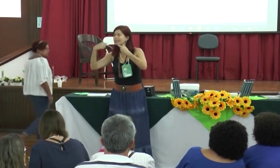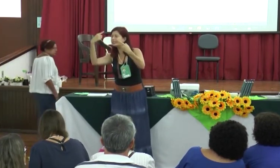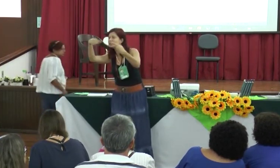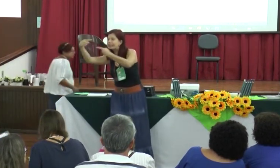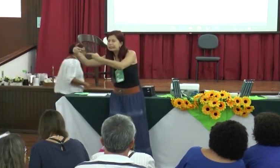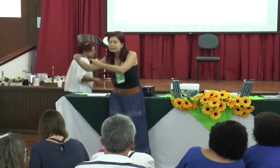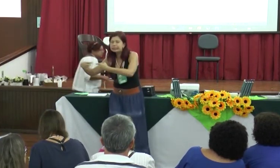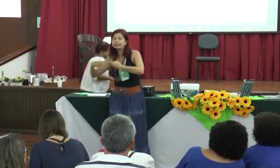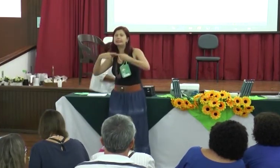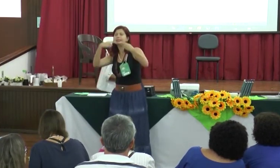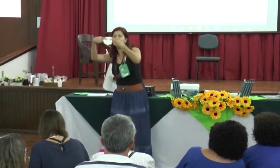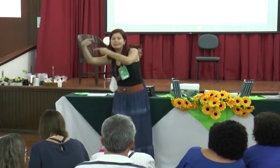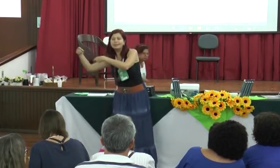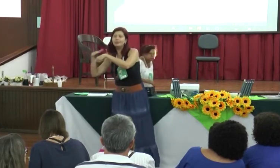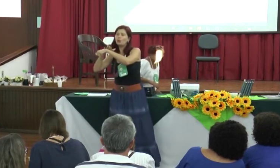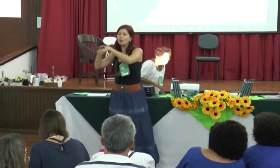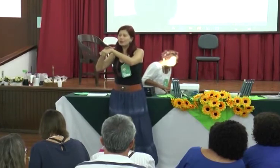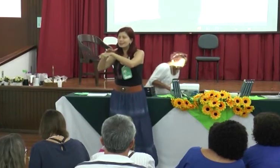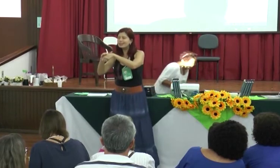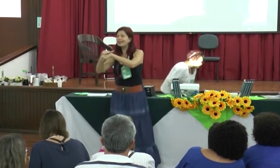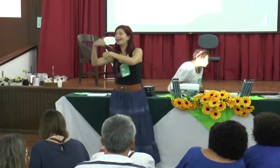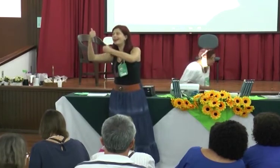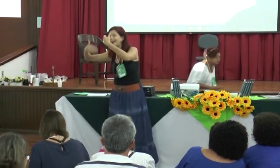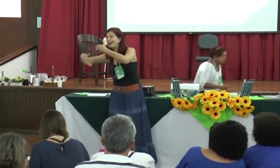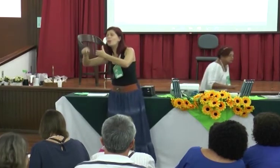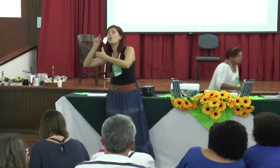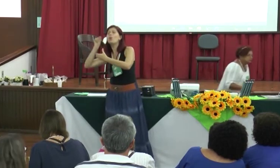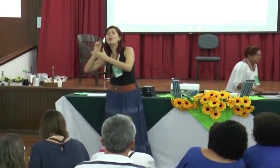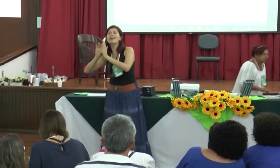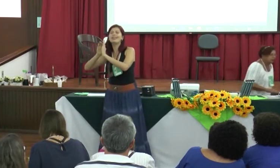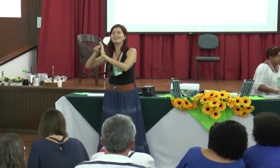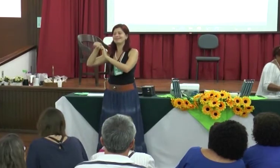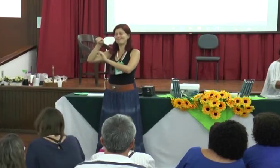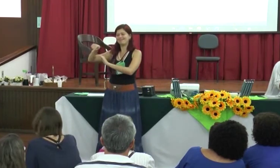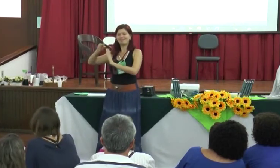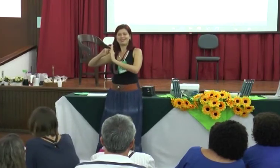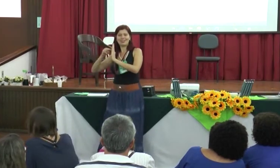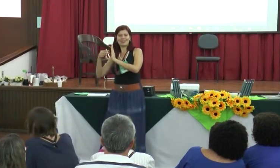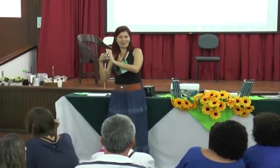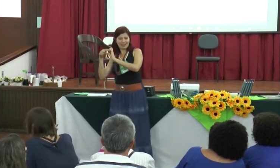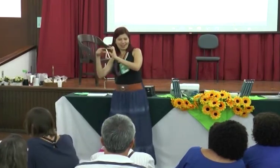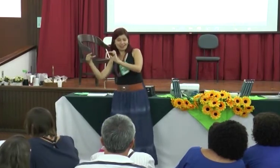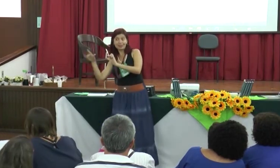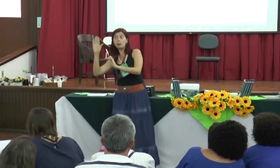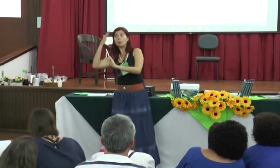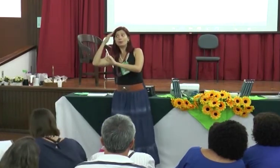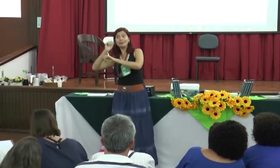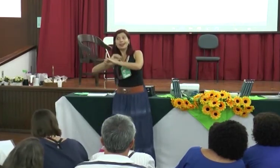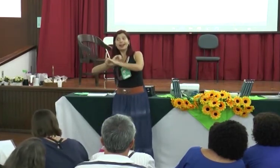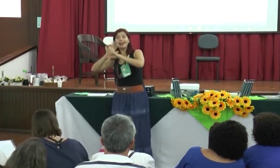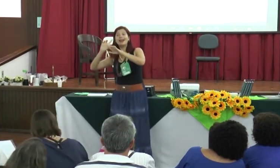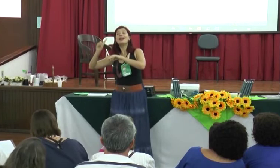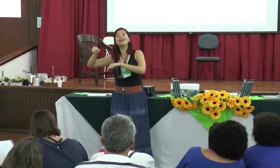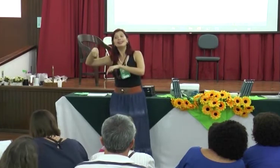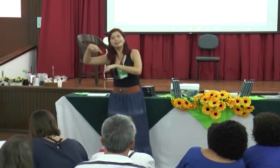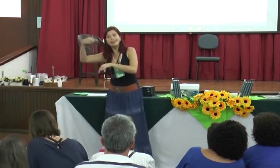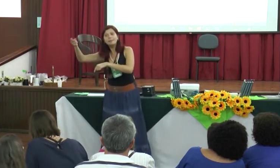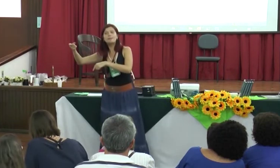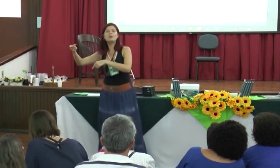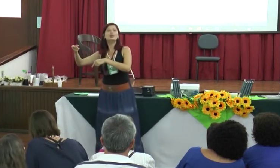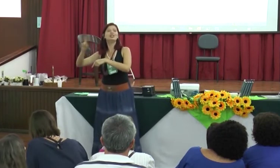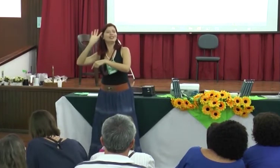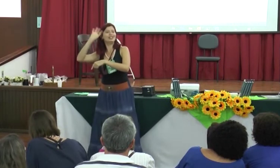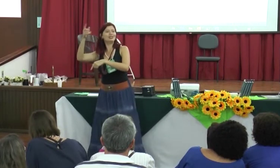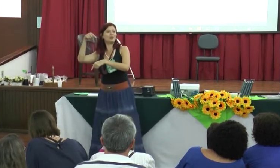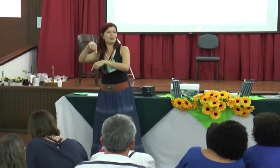entendimento. Então, os alunos debateram bastante, conversaram bastante qual era o conceito daquela frase, para